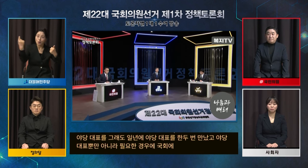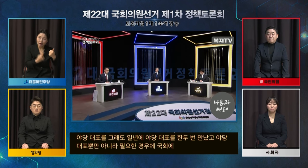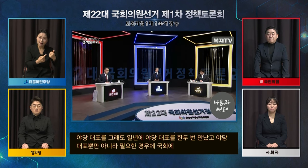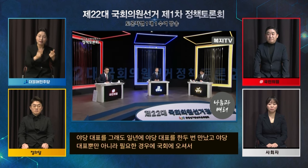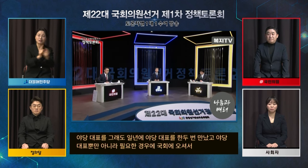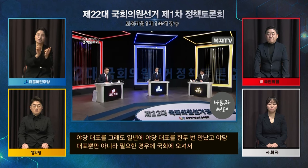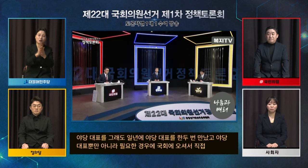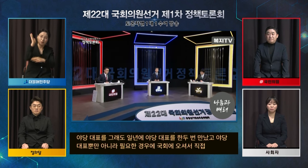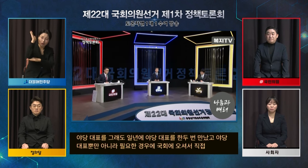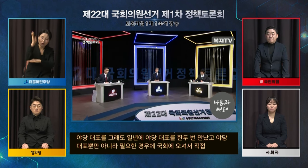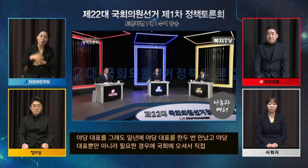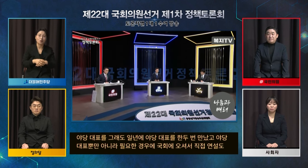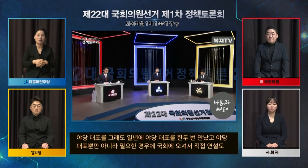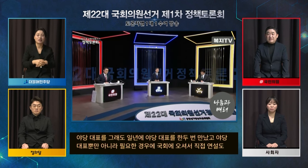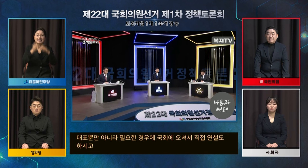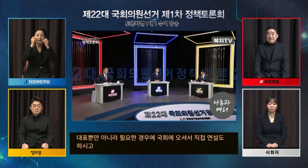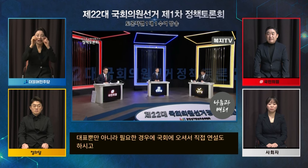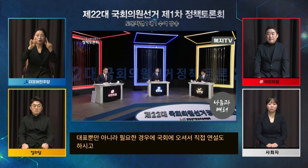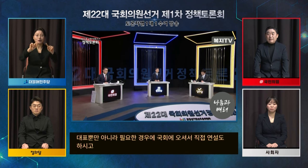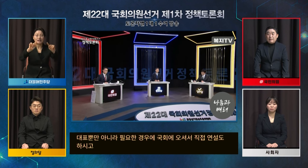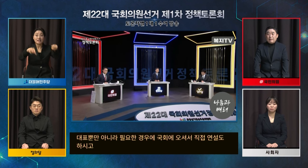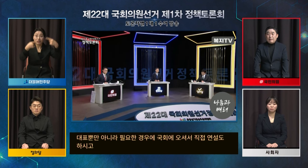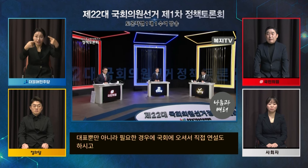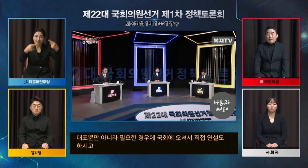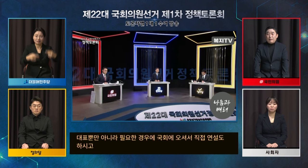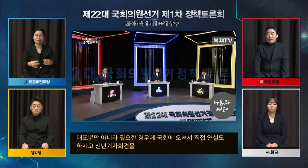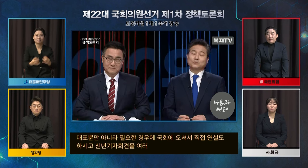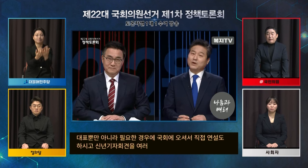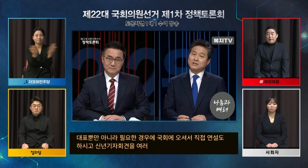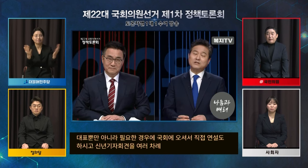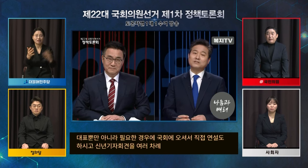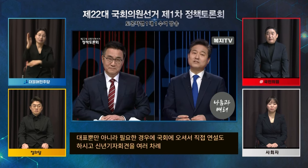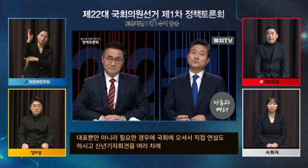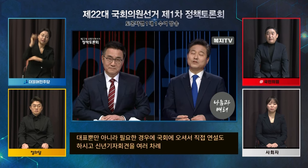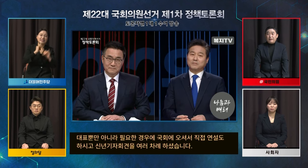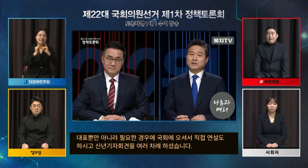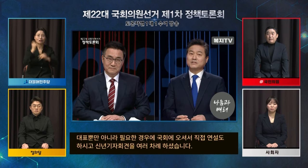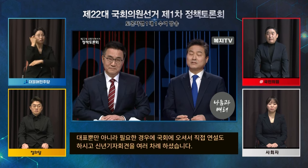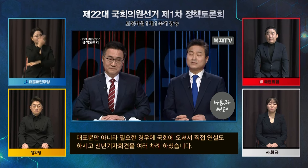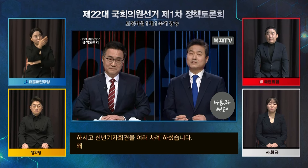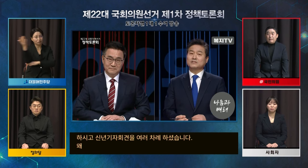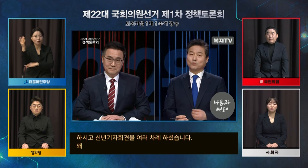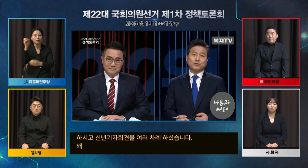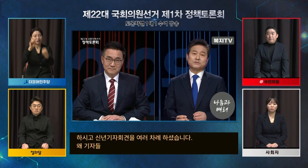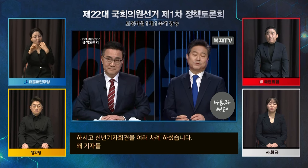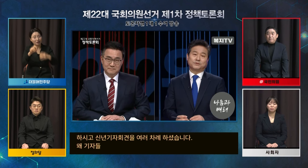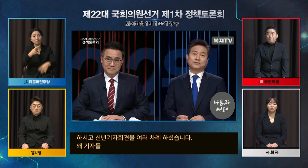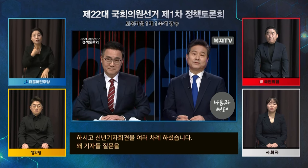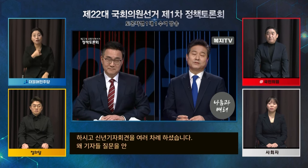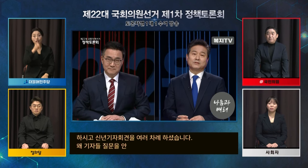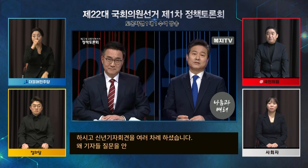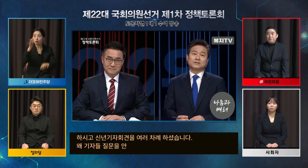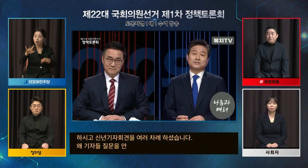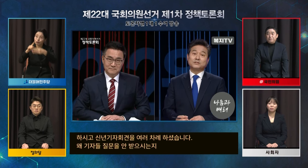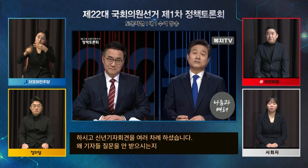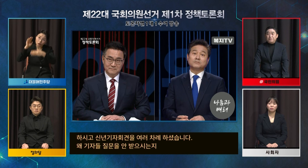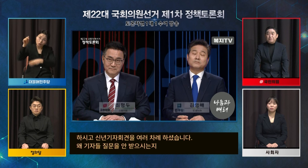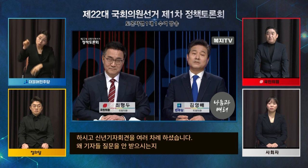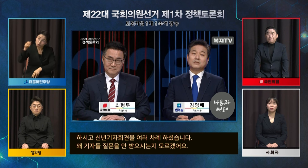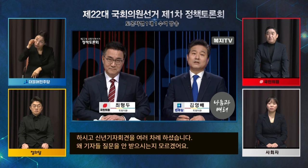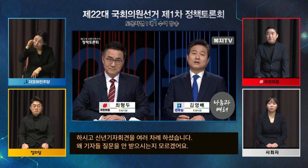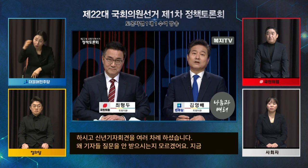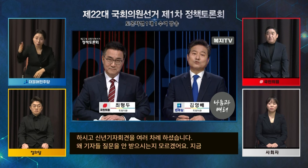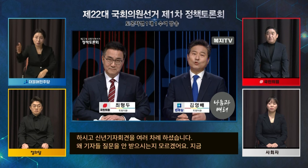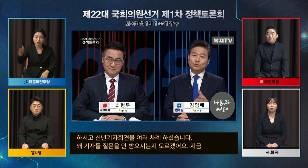연설도 하시고 신년 기자회견을 여러 차례 하셨습니다. 왜 기자들 질문을 안 받으시는지 모르겠어요. 지금